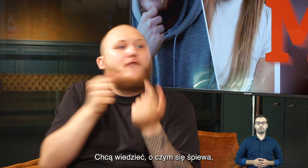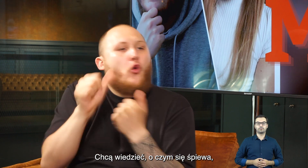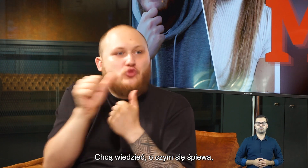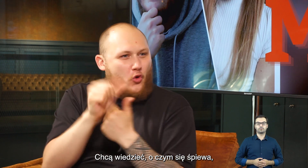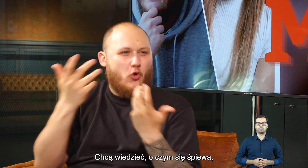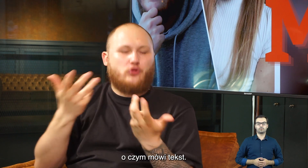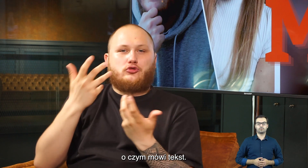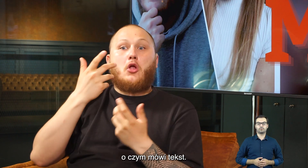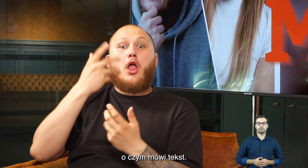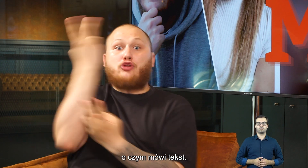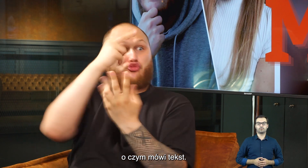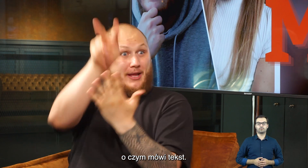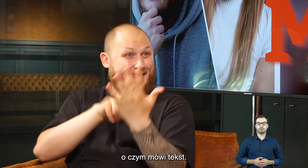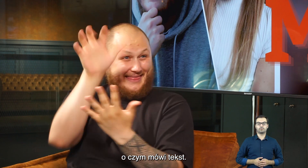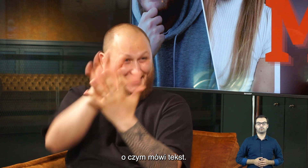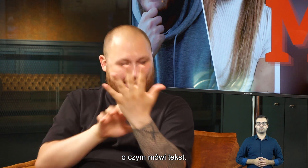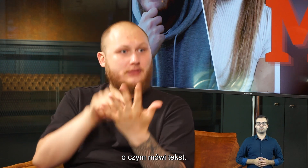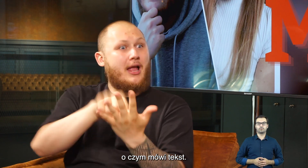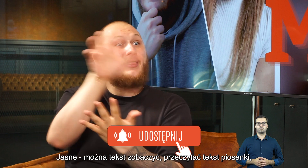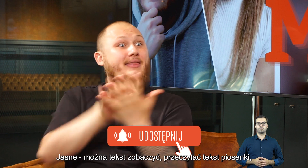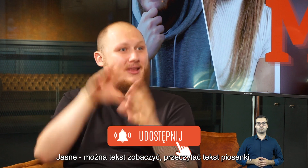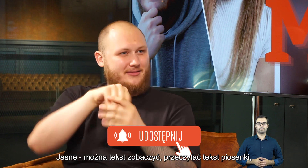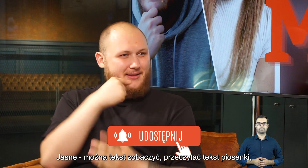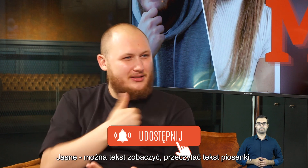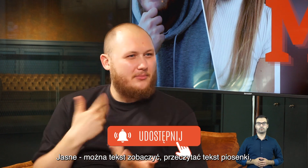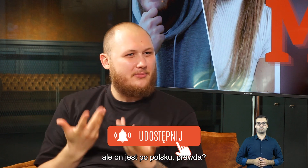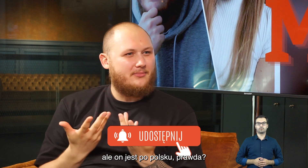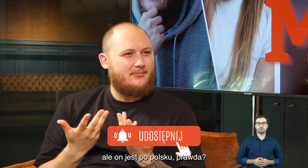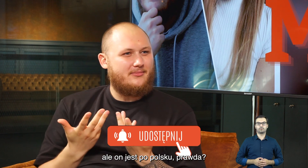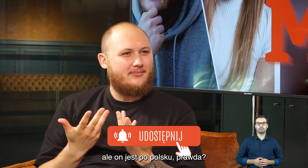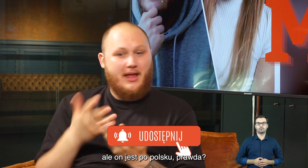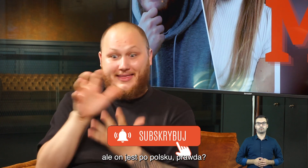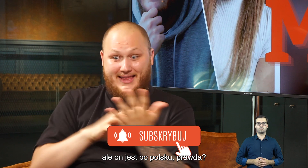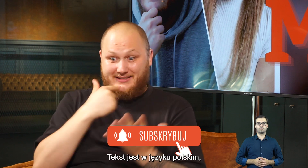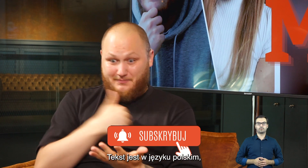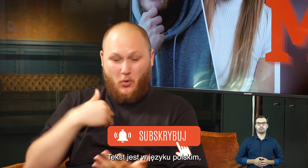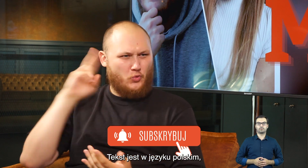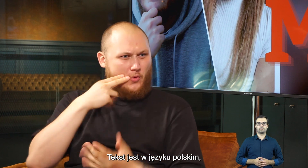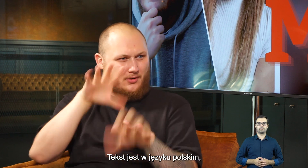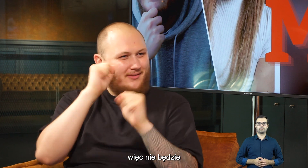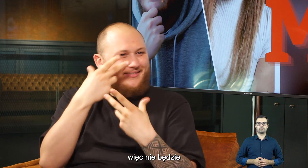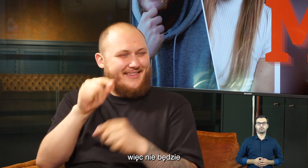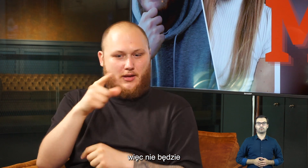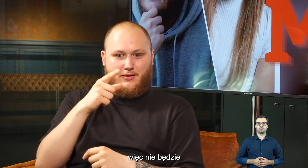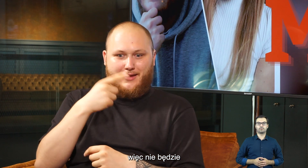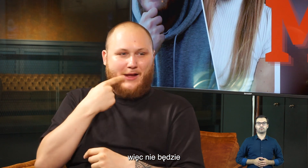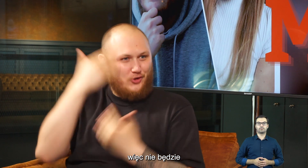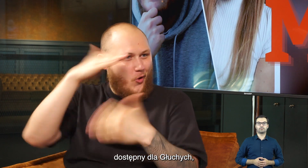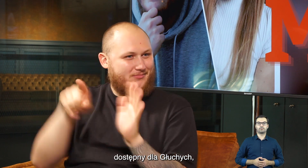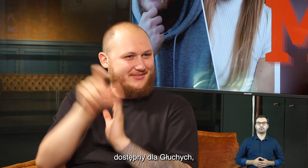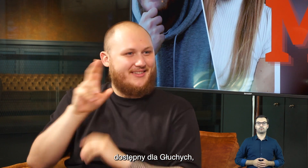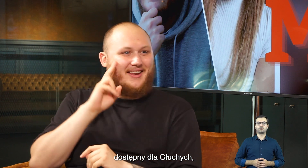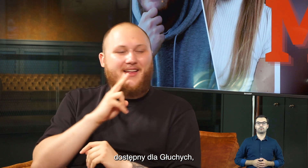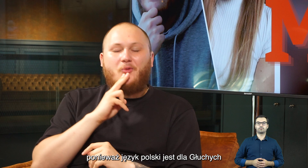się śpiewa, o czym mówi tekst. Jasne, można tekst zobaczyć, ale on jest po polsku, prawda? Tekst jest w języku polskim, więc nie będzie